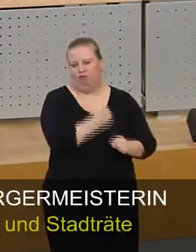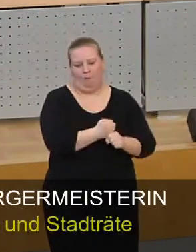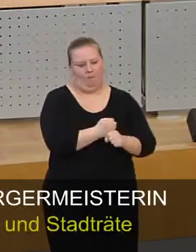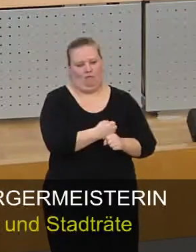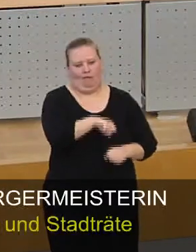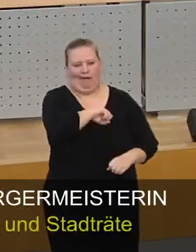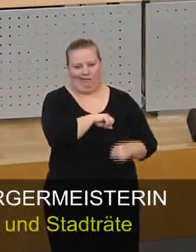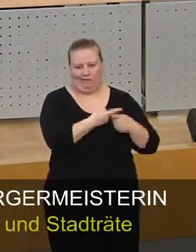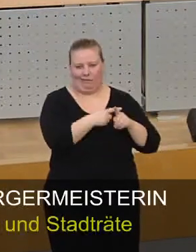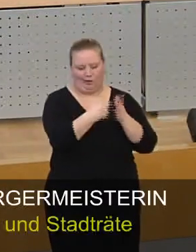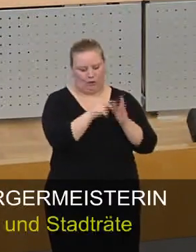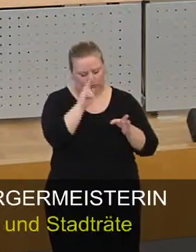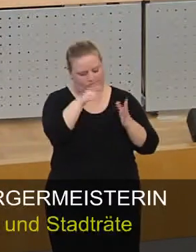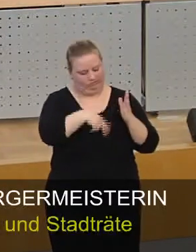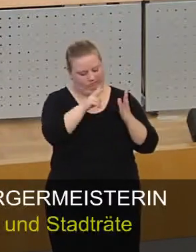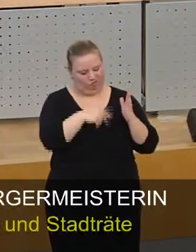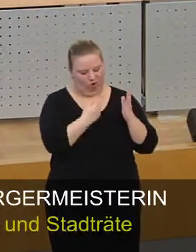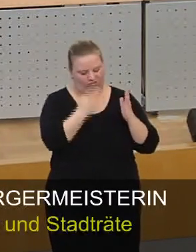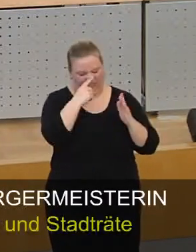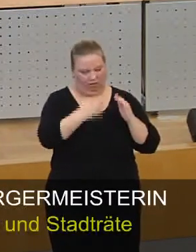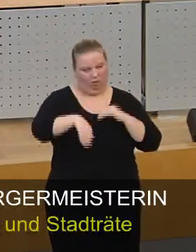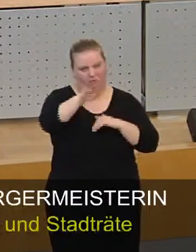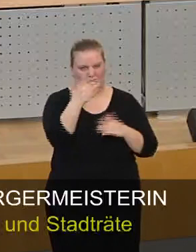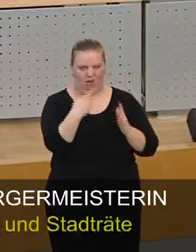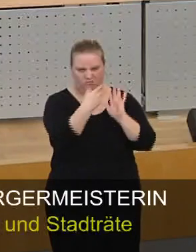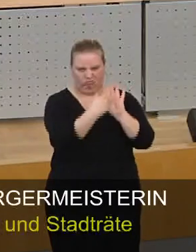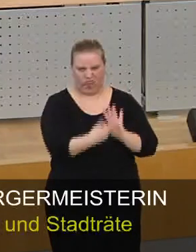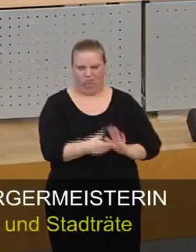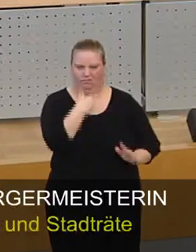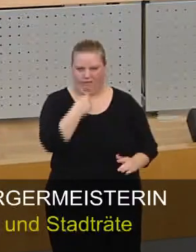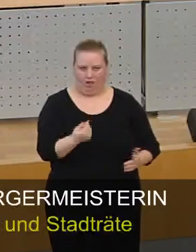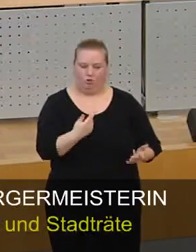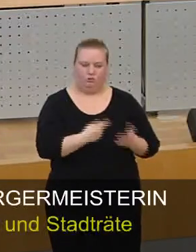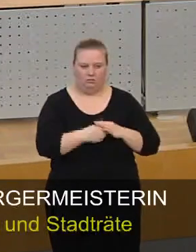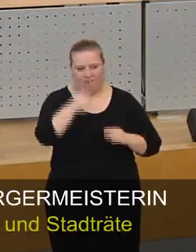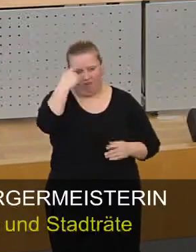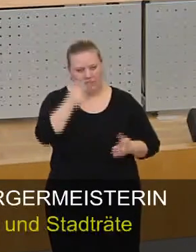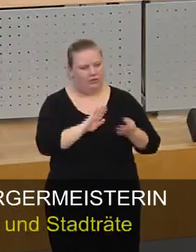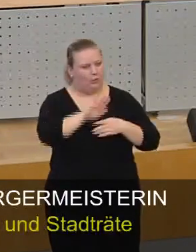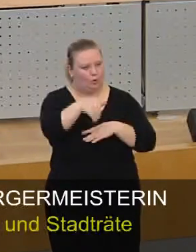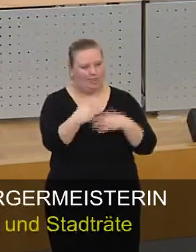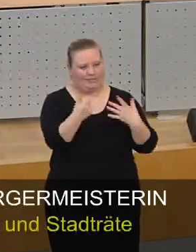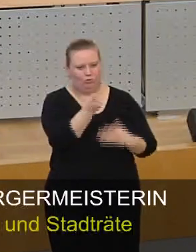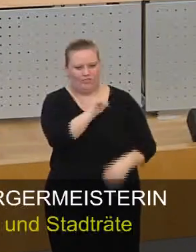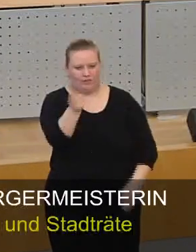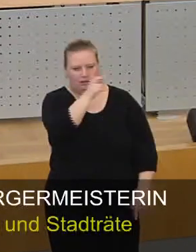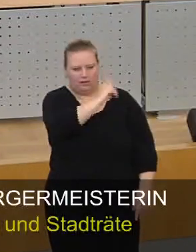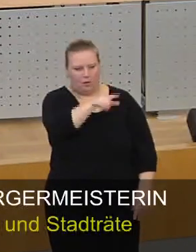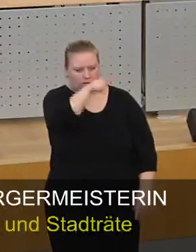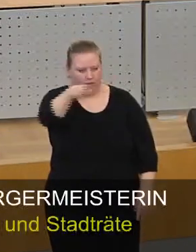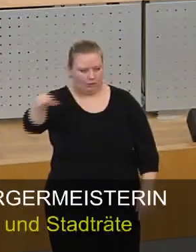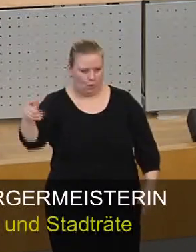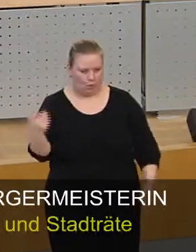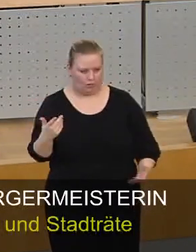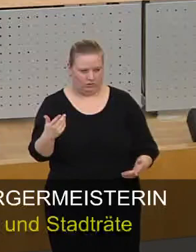ihre Mietkosten und Mietkostensteigerungen gucken. Und wenn Sie wissen, dass wir über 27.000 Personen haben,